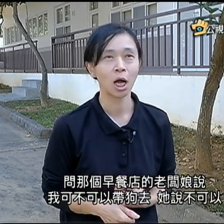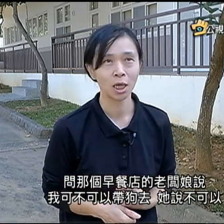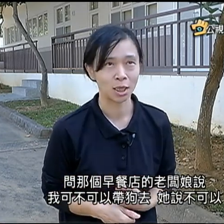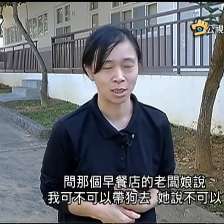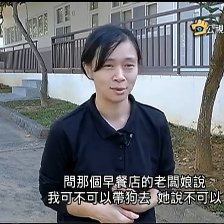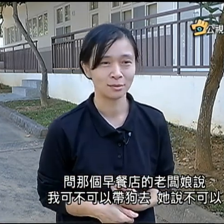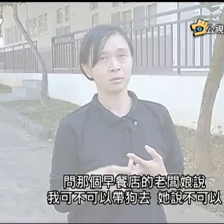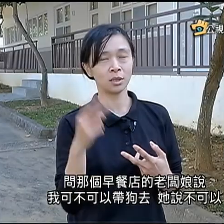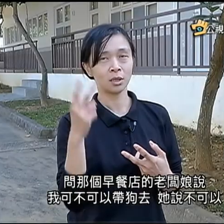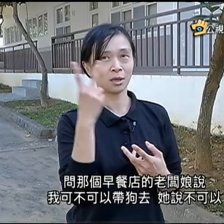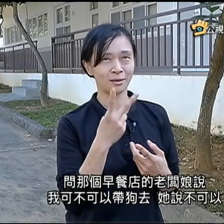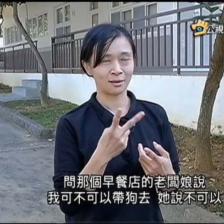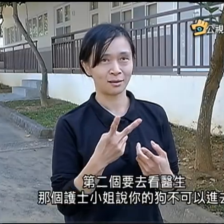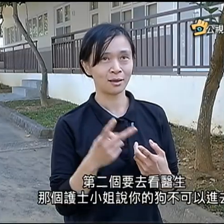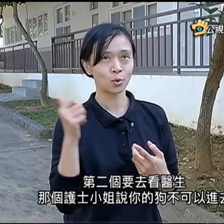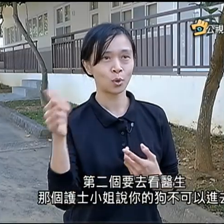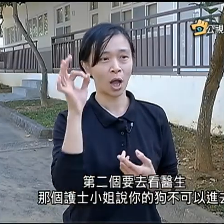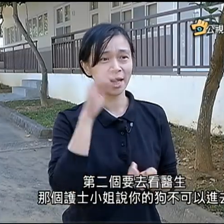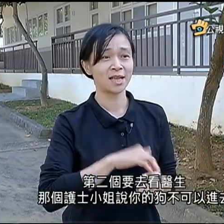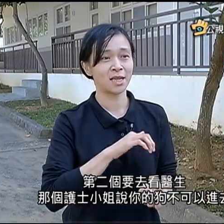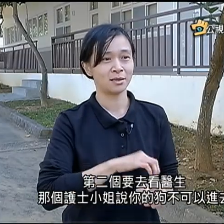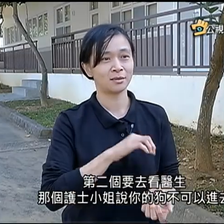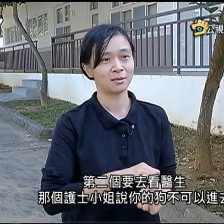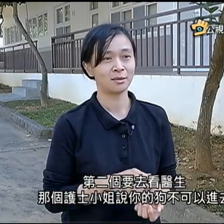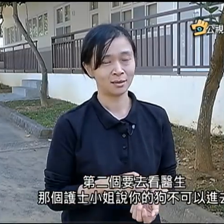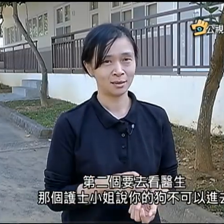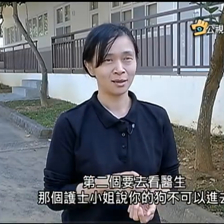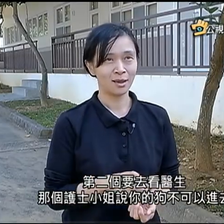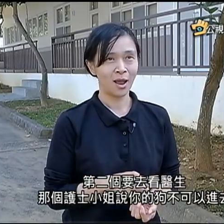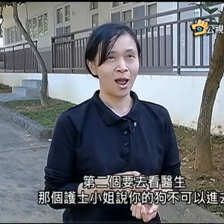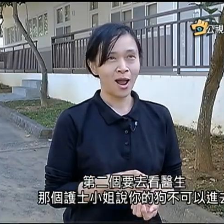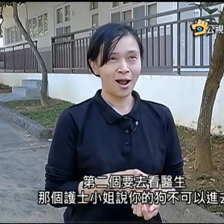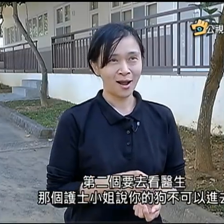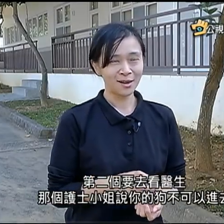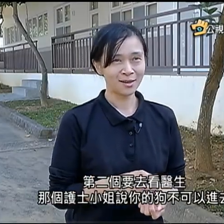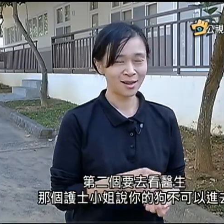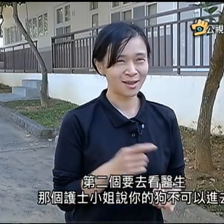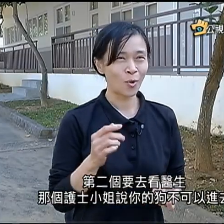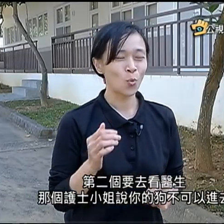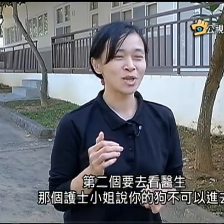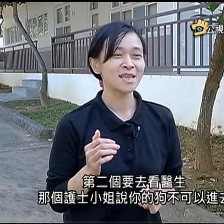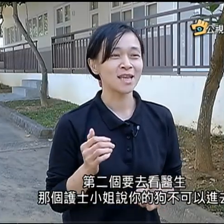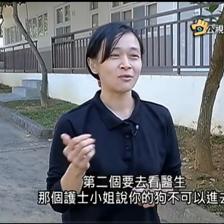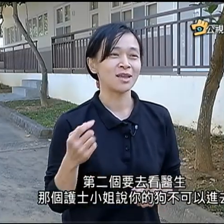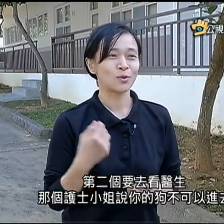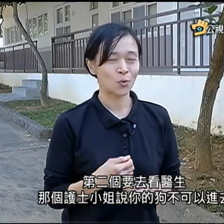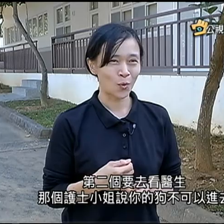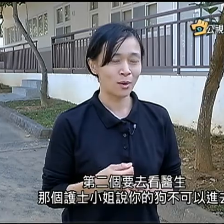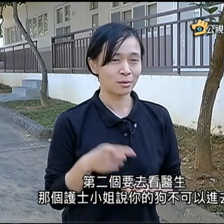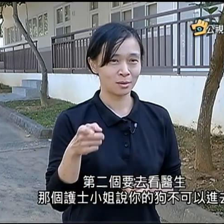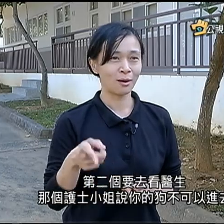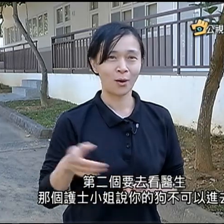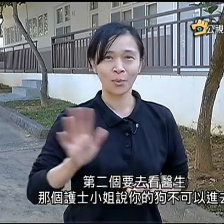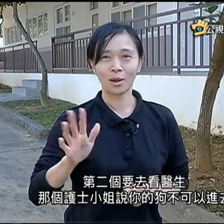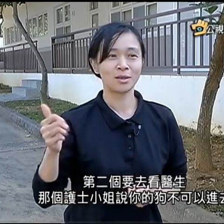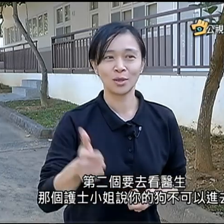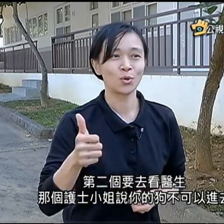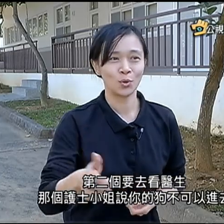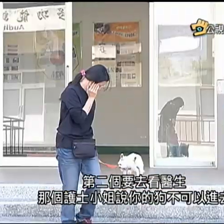以。第二个要去看医生，那个护士小姐说，你的狗不可以进去。